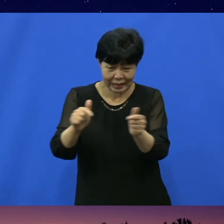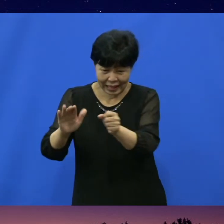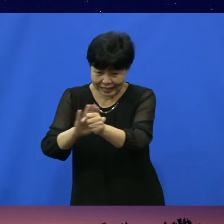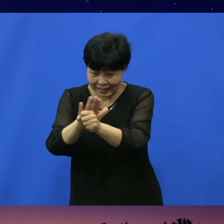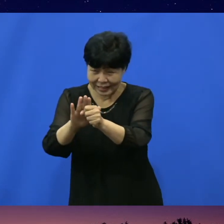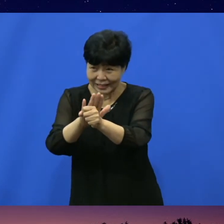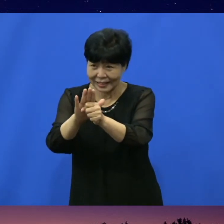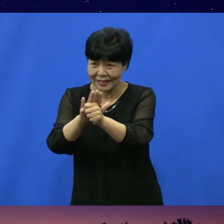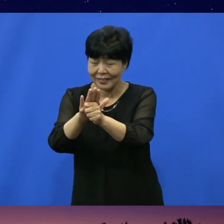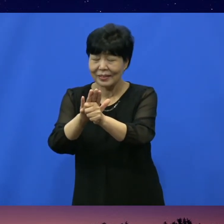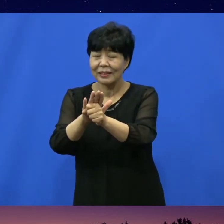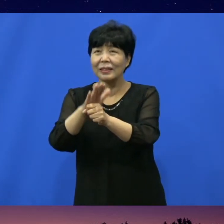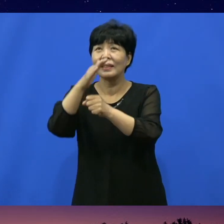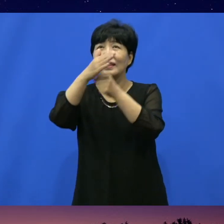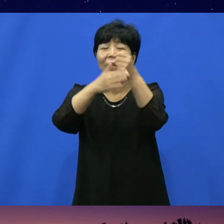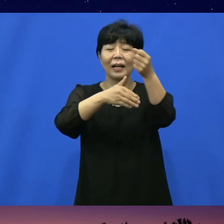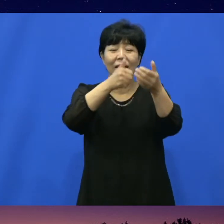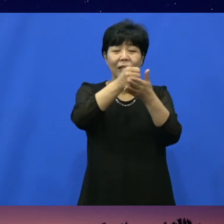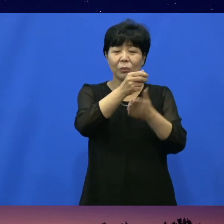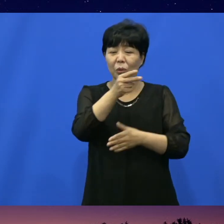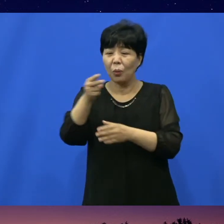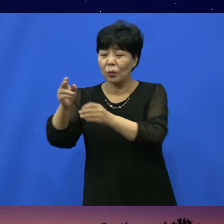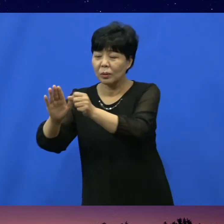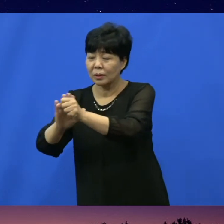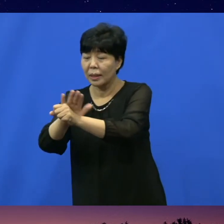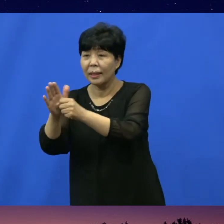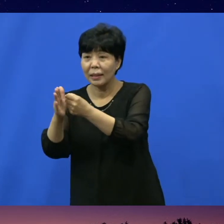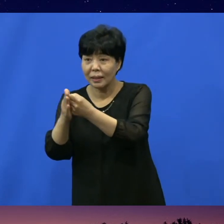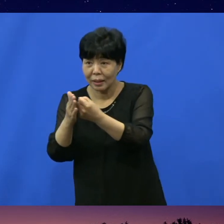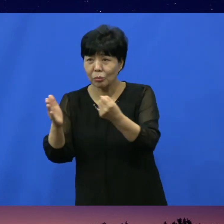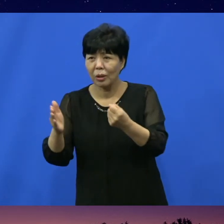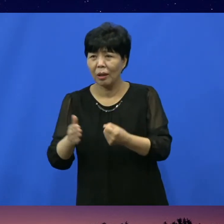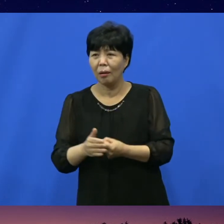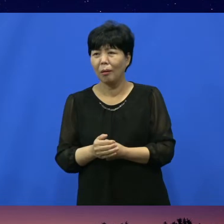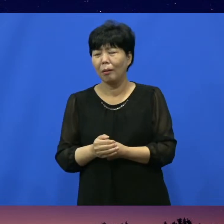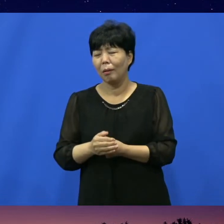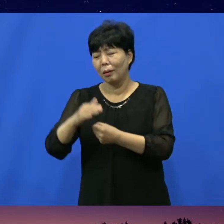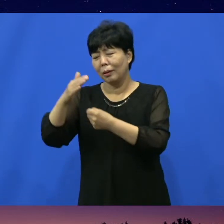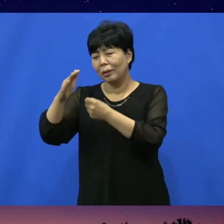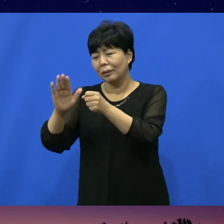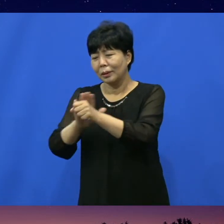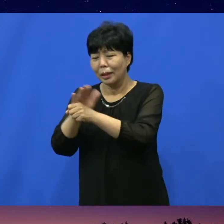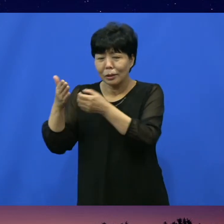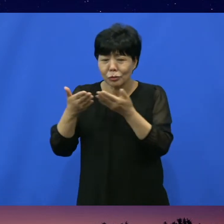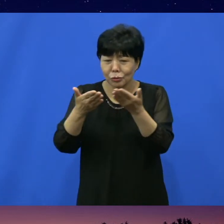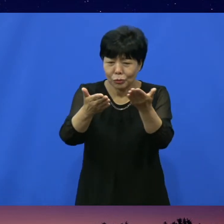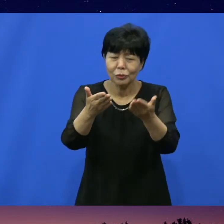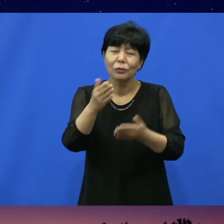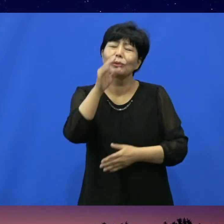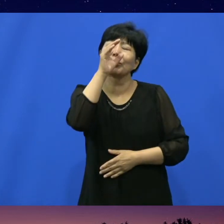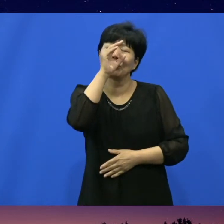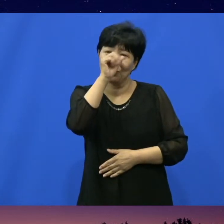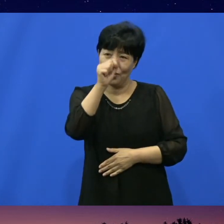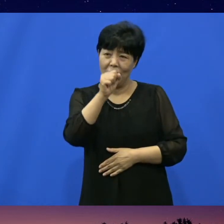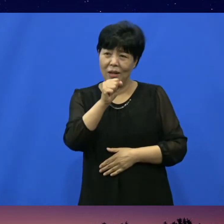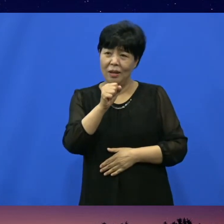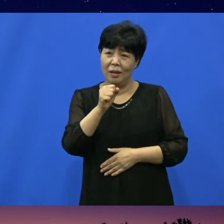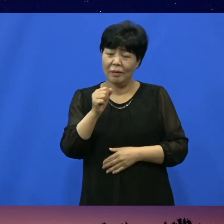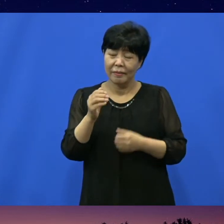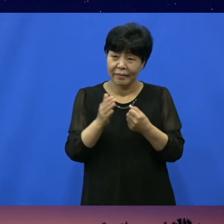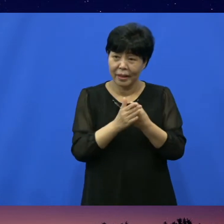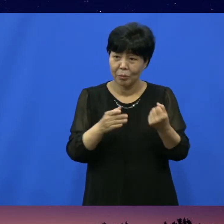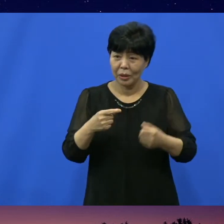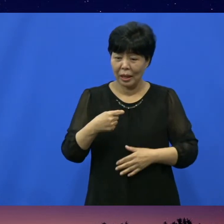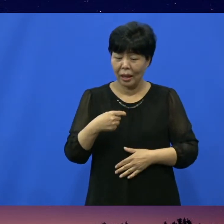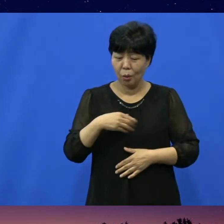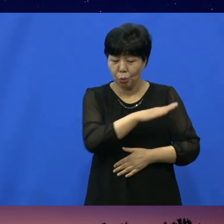그러면 하나님이 사랑이시라면 사랑하는 걸 가장 좋고 사랑을 주는 걸 가장 좋아하신다면 우리가 해야 될 건 뭐예요? 우리가 해야 될